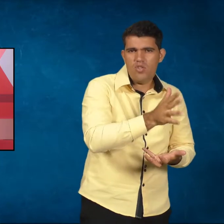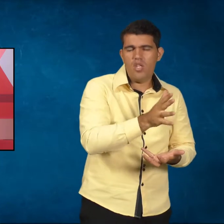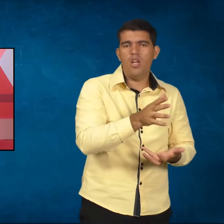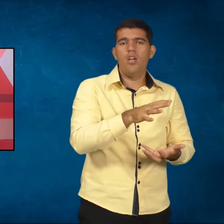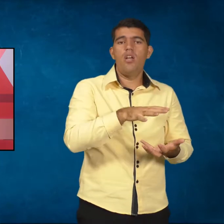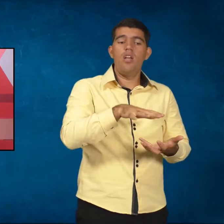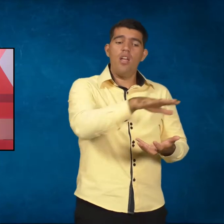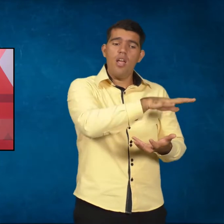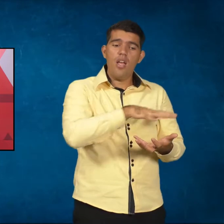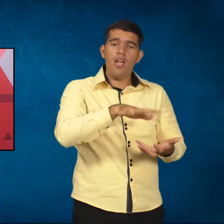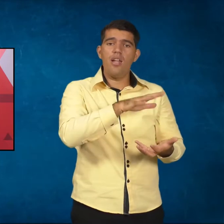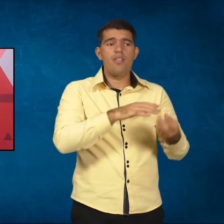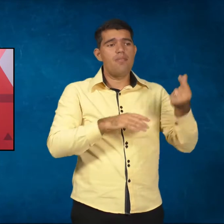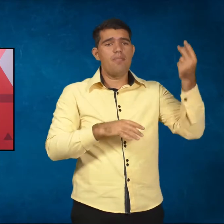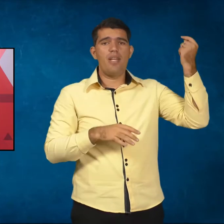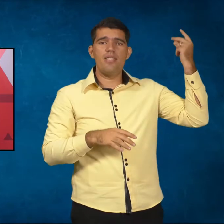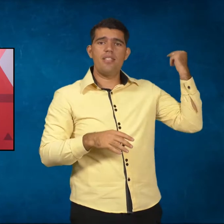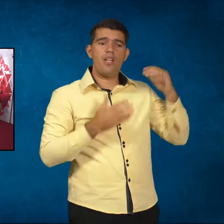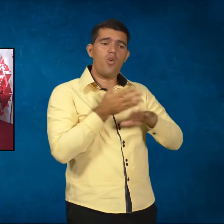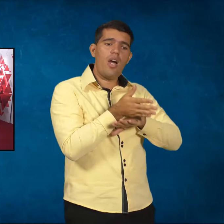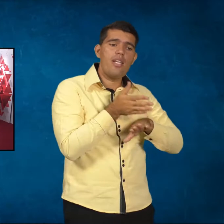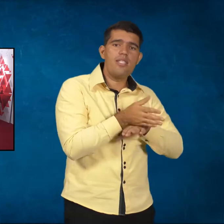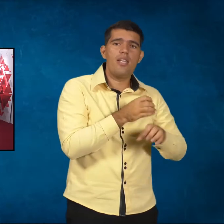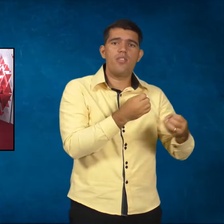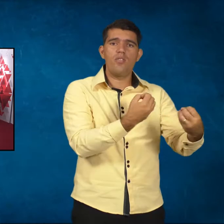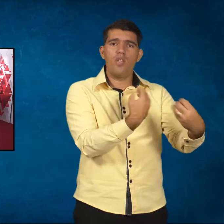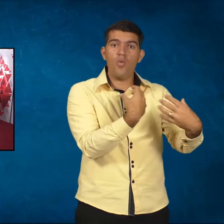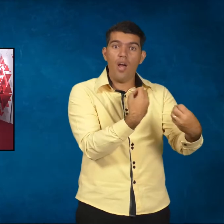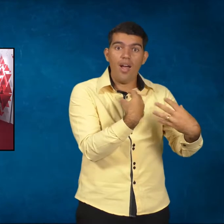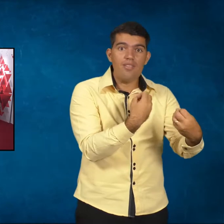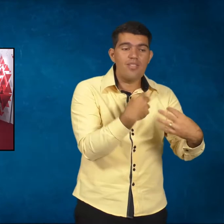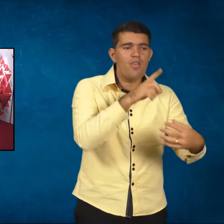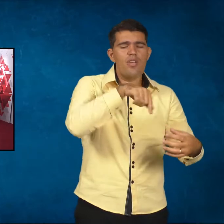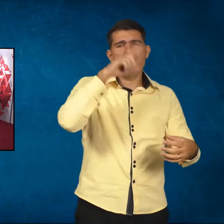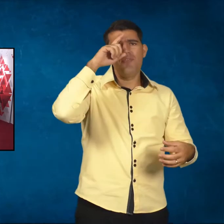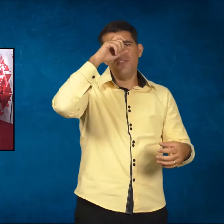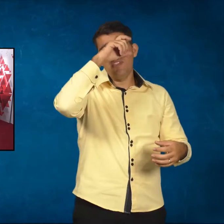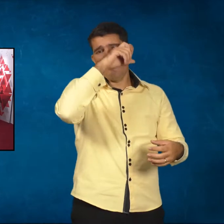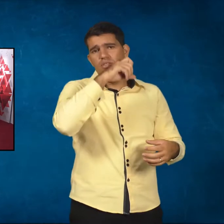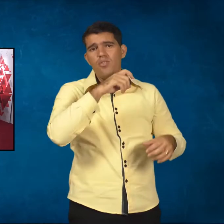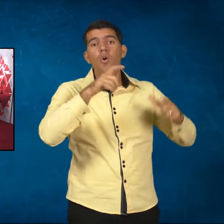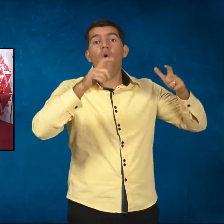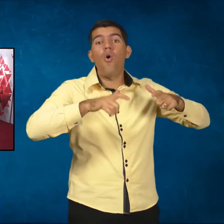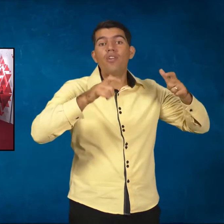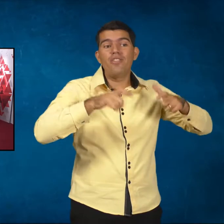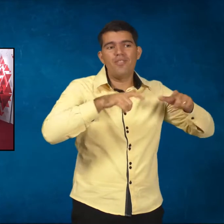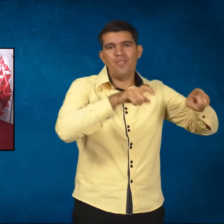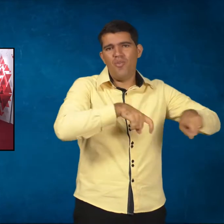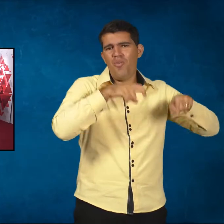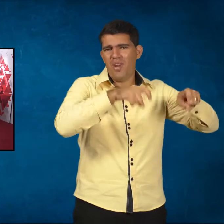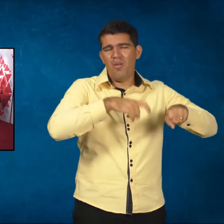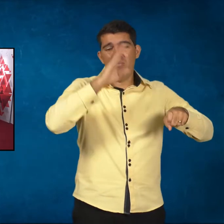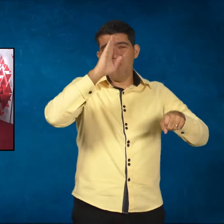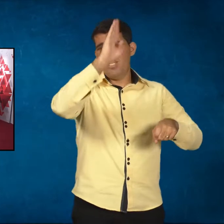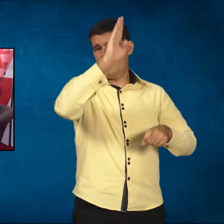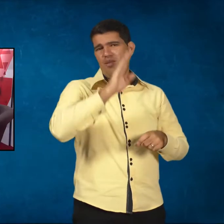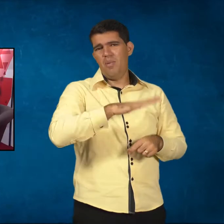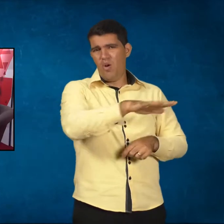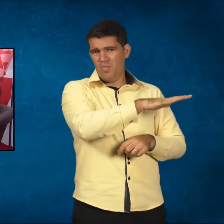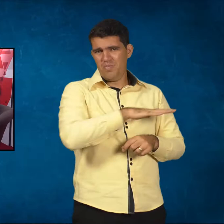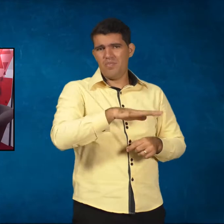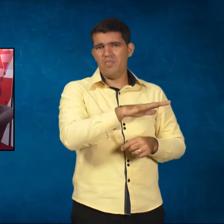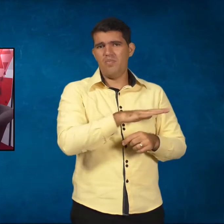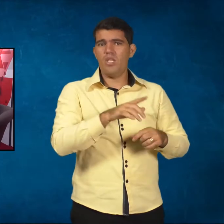avançada que viveram numa época em que o acesso à educação era mais difícil principalmente nas zonas rurais